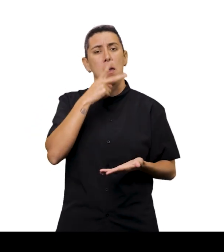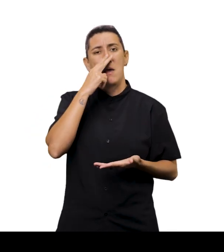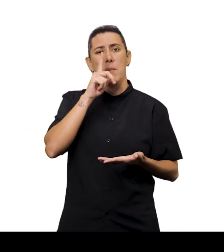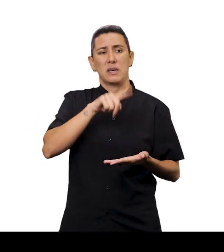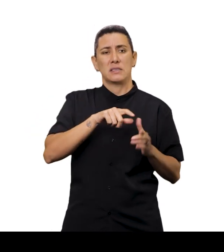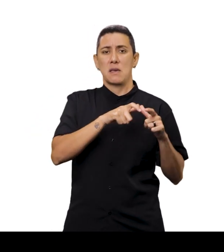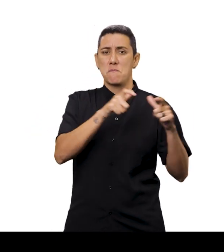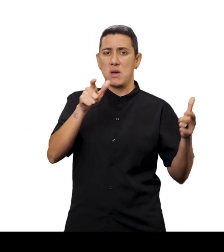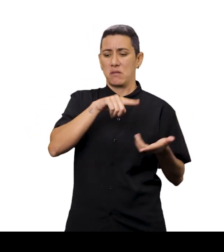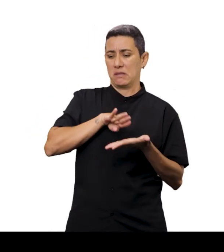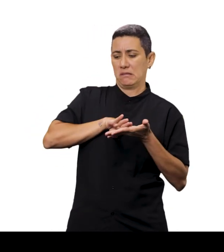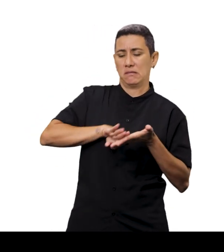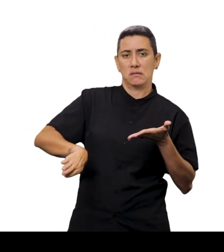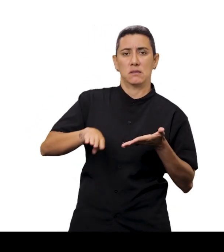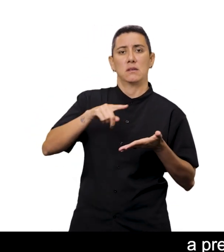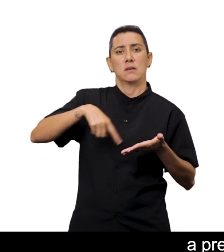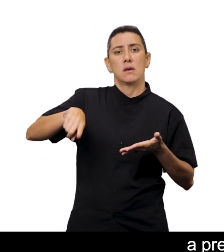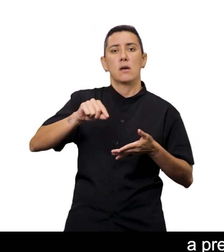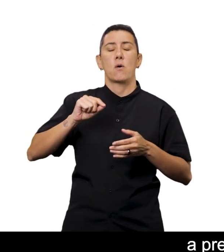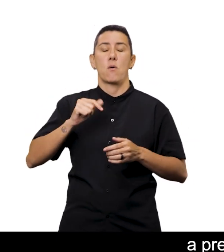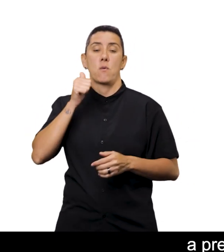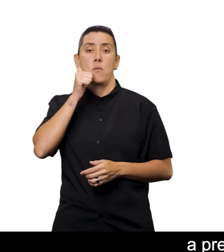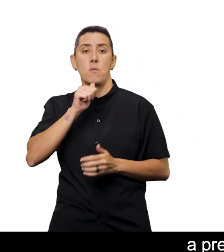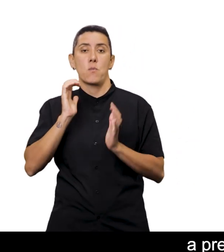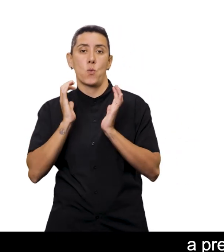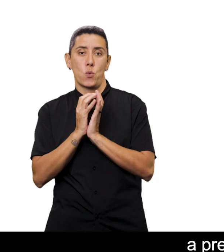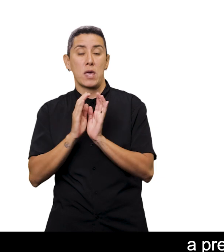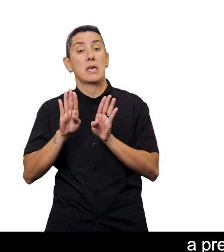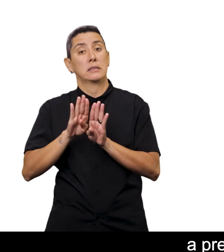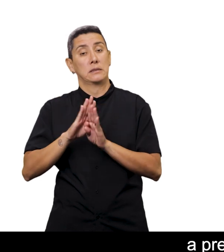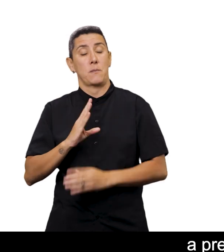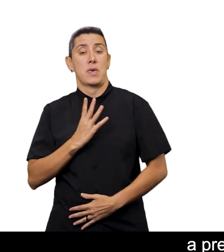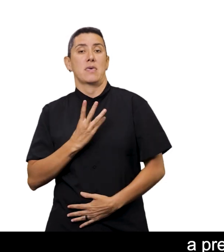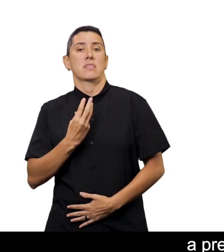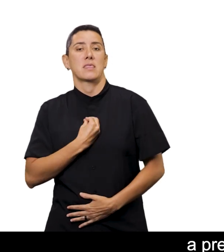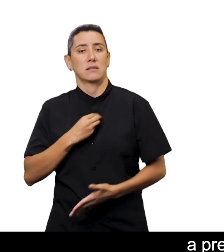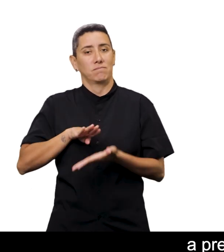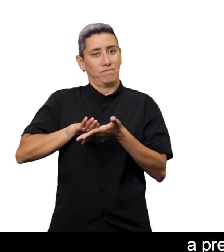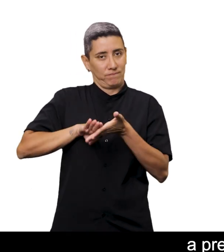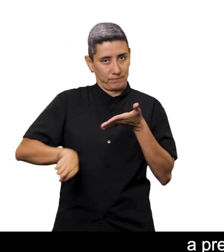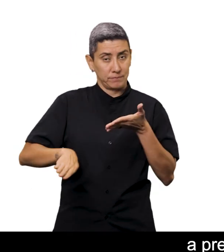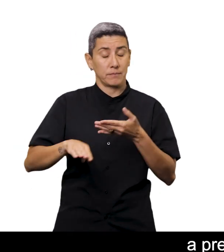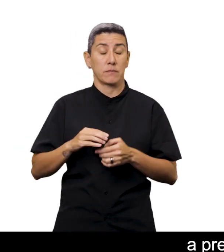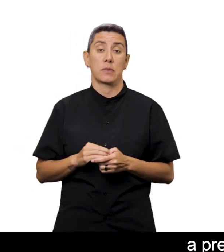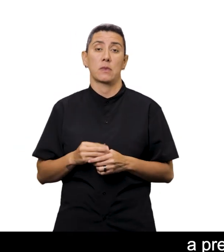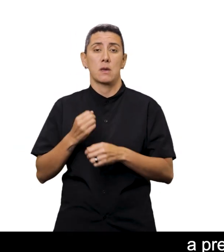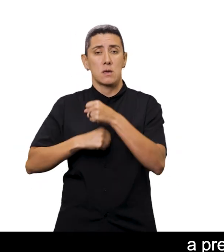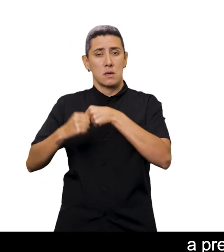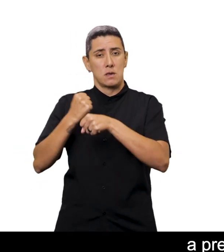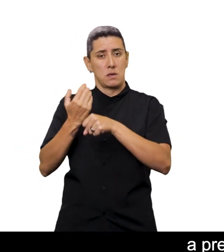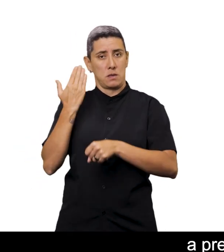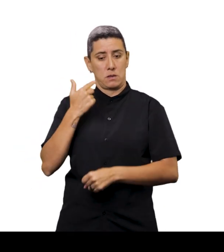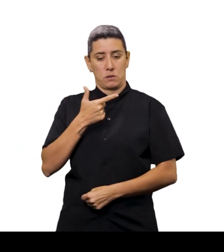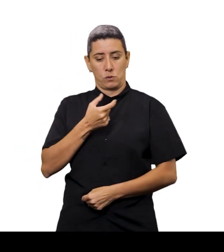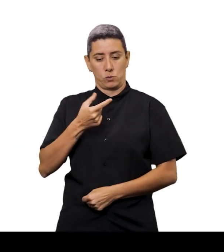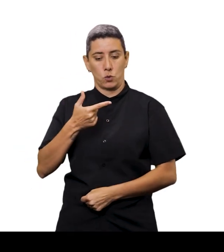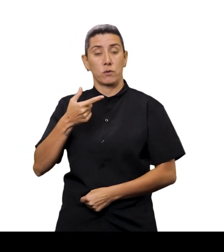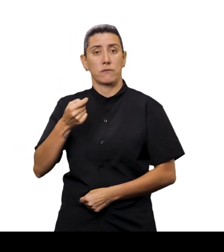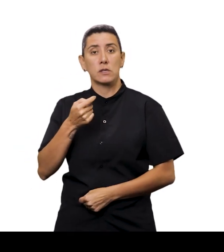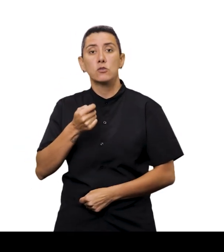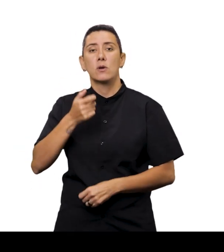que historicamente marginalizam a presença ativa e substancial de mulheres e pessoas transgêneras.